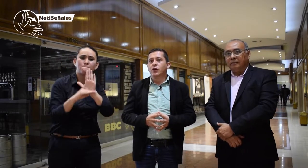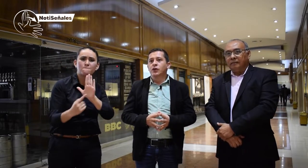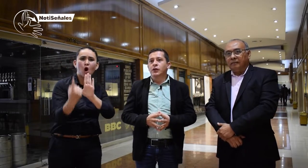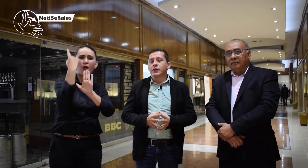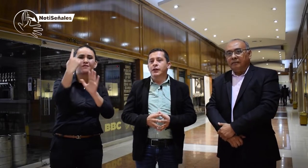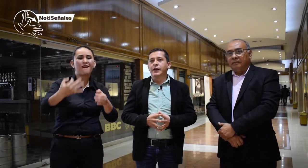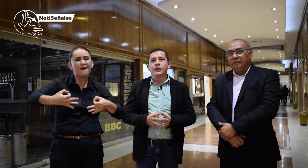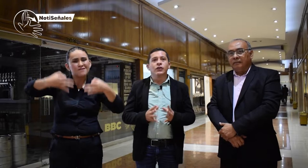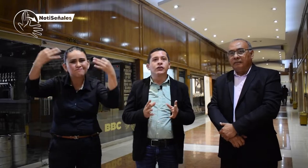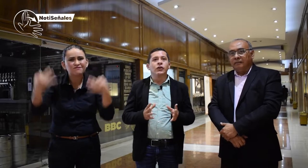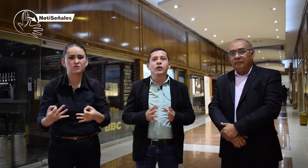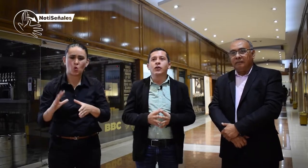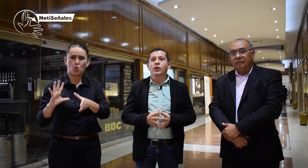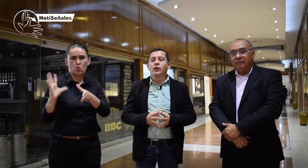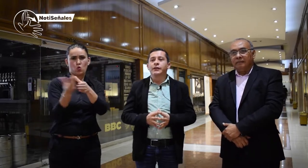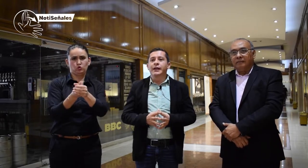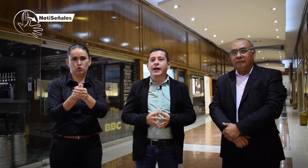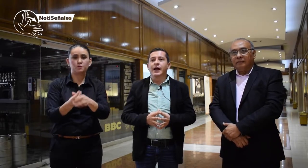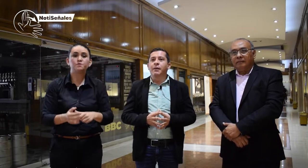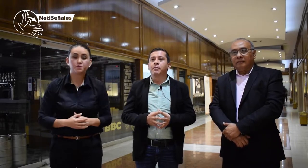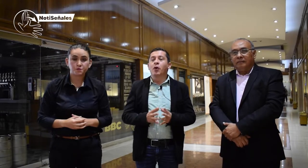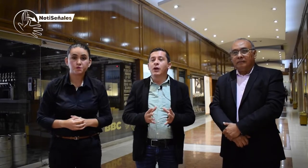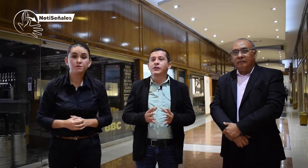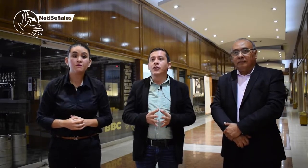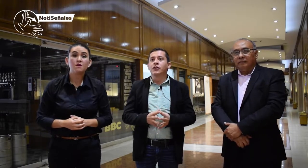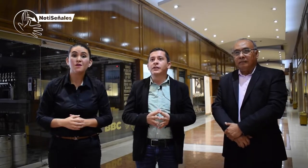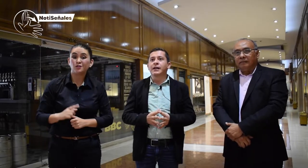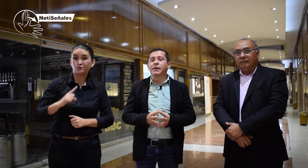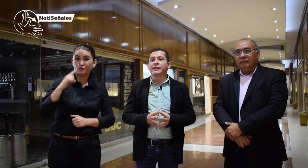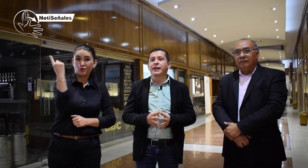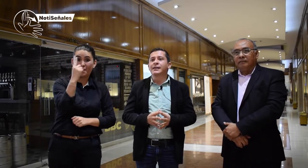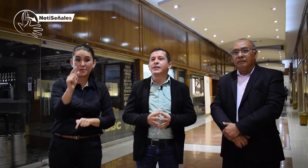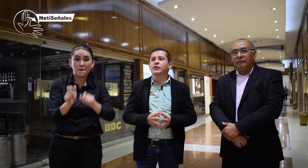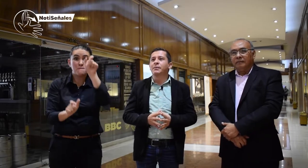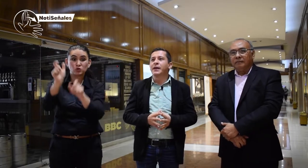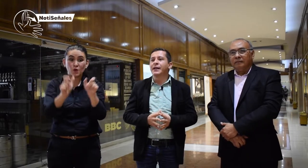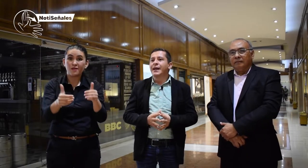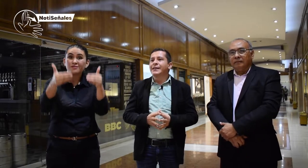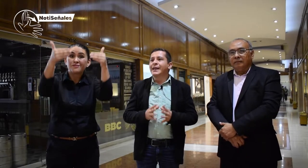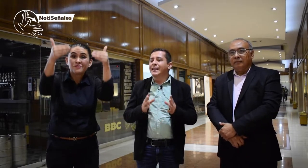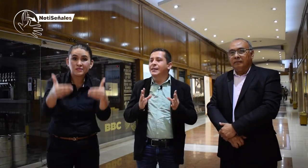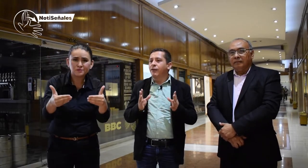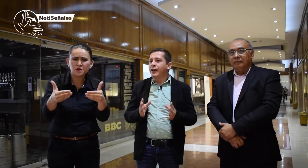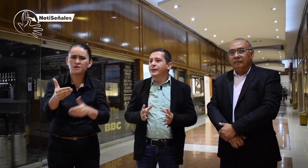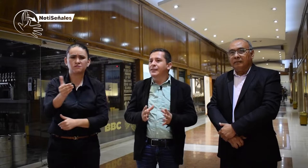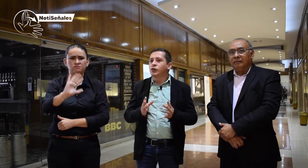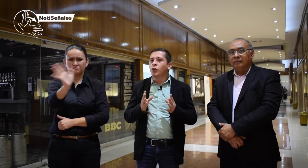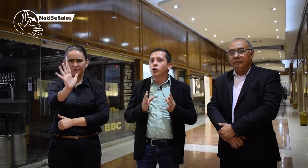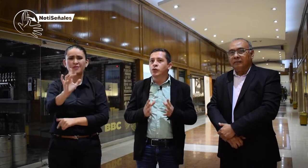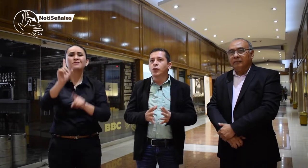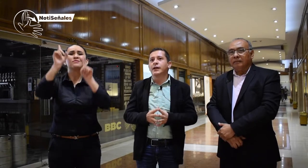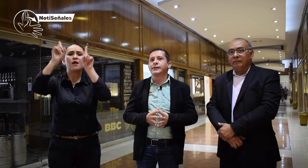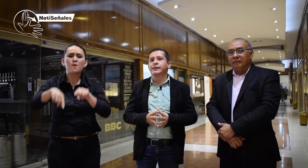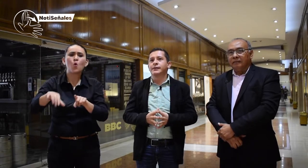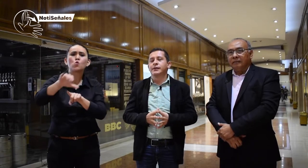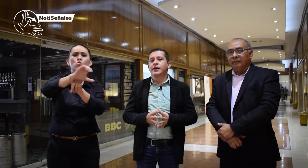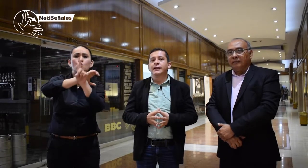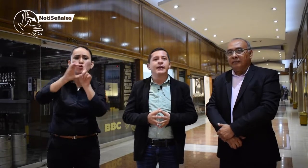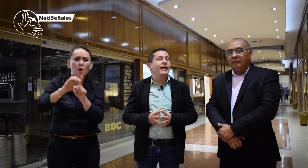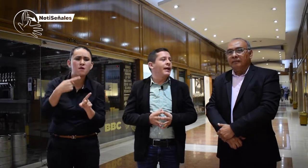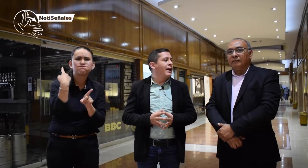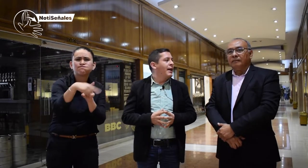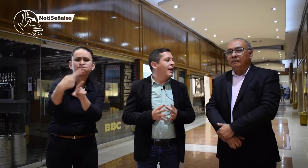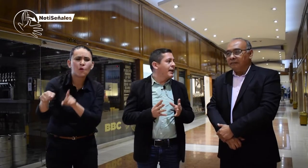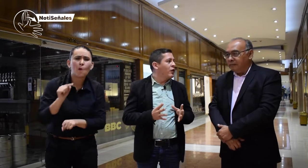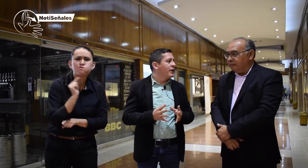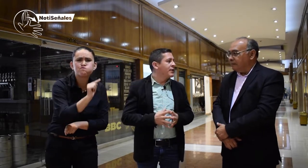inclusión, no solo de la población con discapacidad, sino también de las diferentes culturas